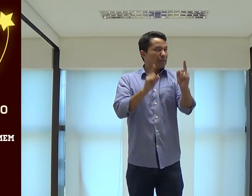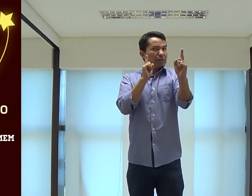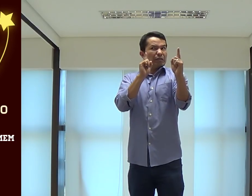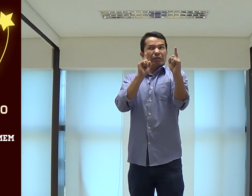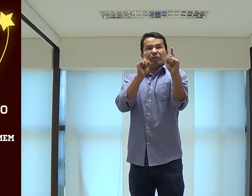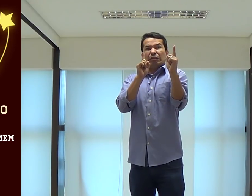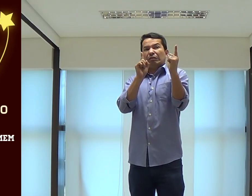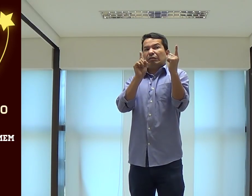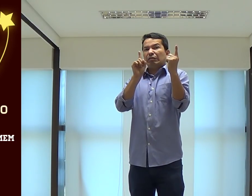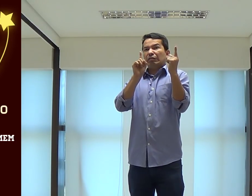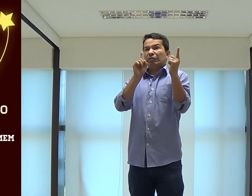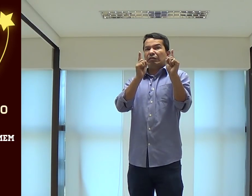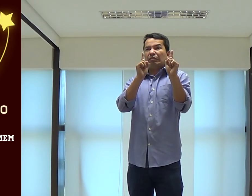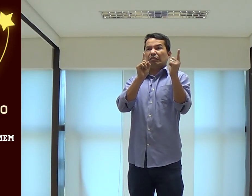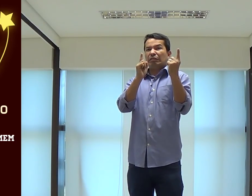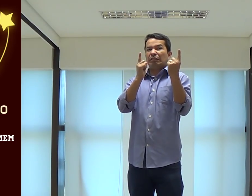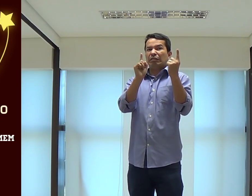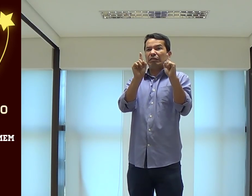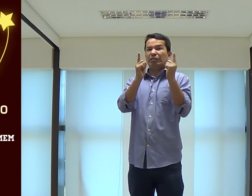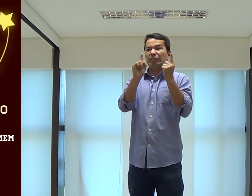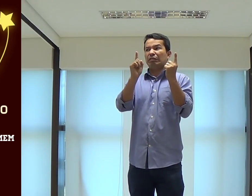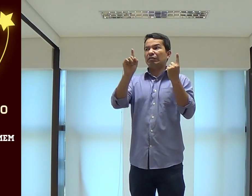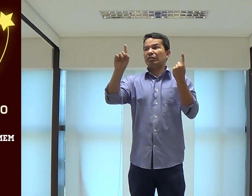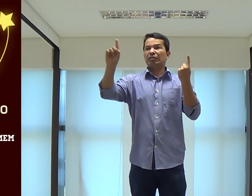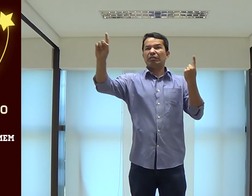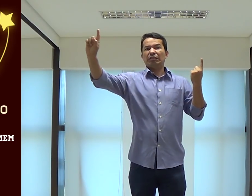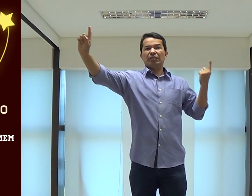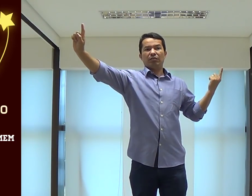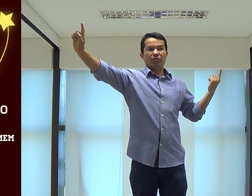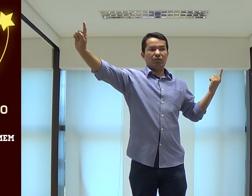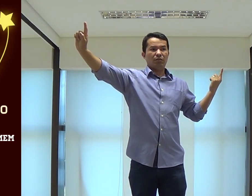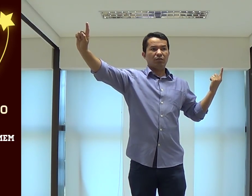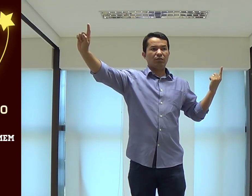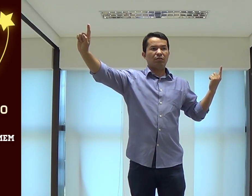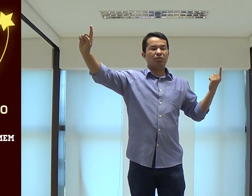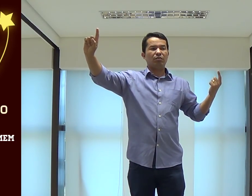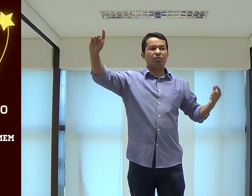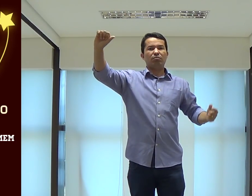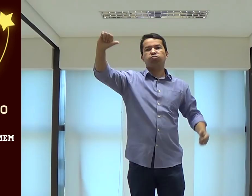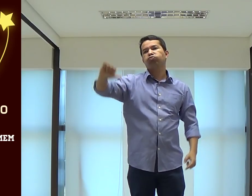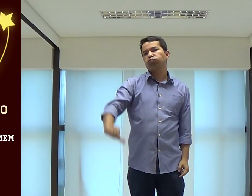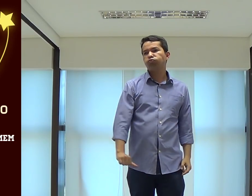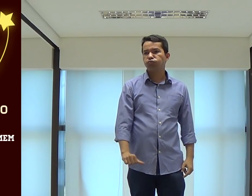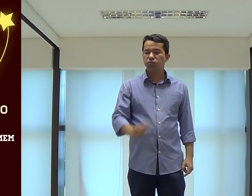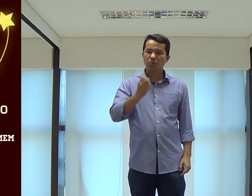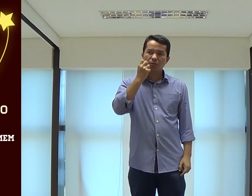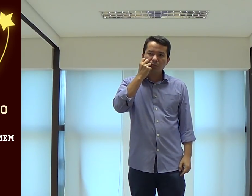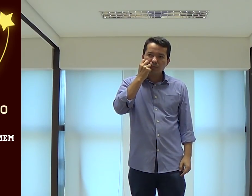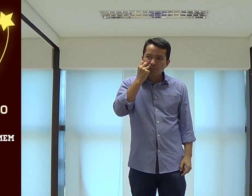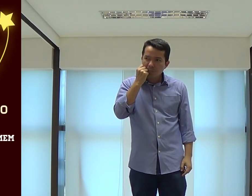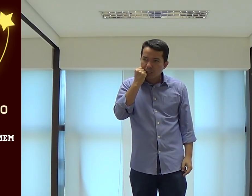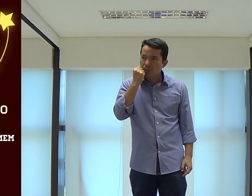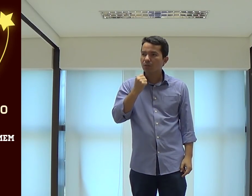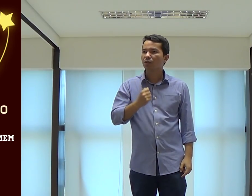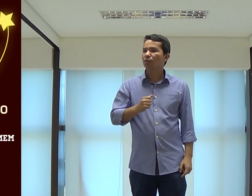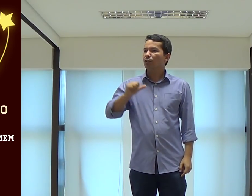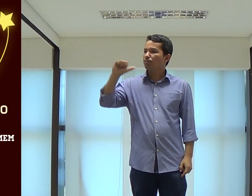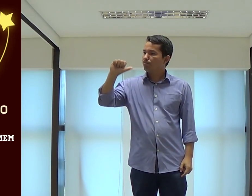nervosa. Ai, aquela pessoa tá vindo, ai, como é que eu vou fazer? E daí vai, e daí não se fala. Na verdade, não é tão ruim isso.